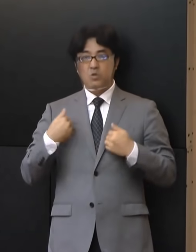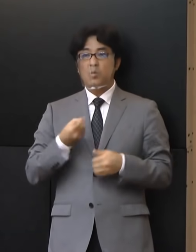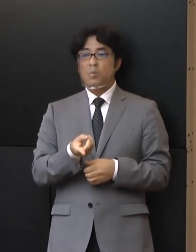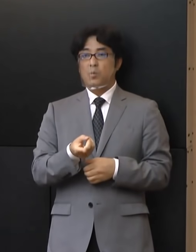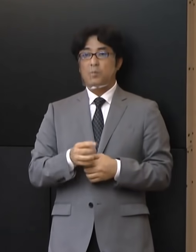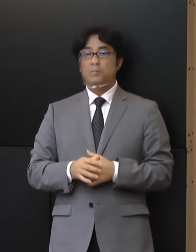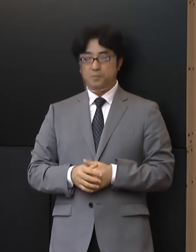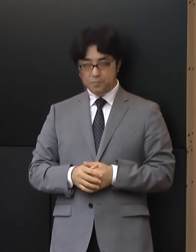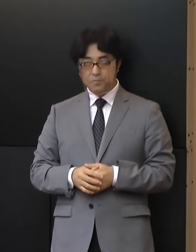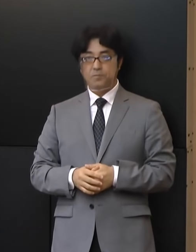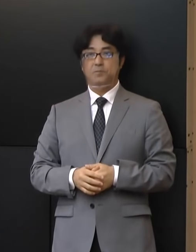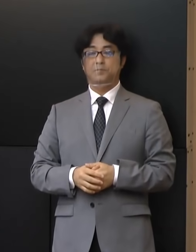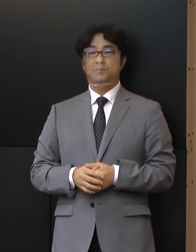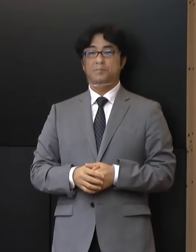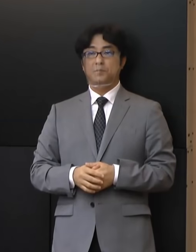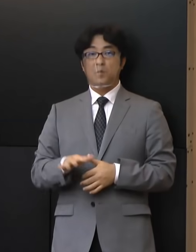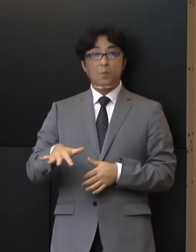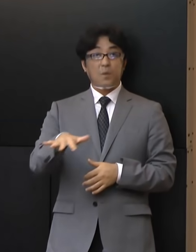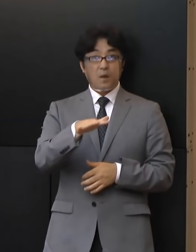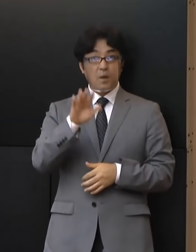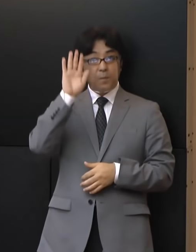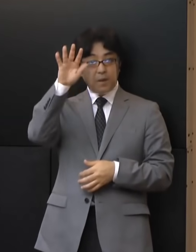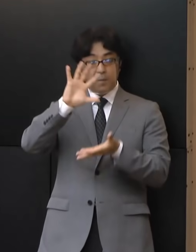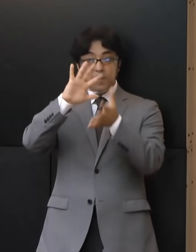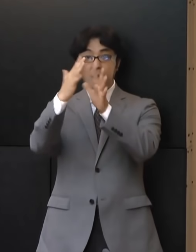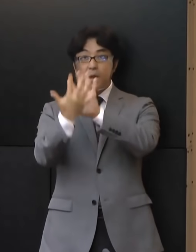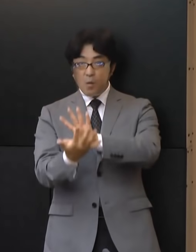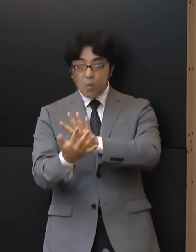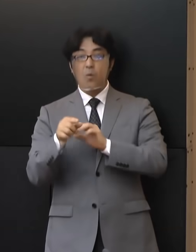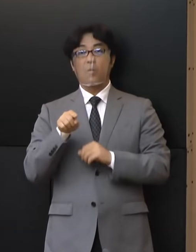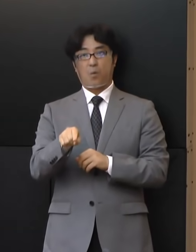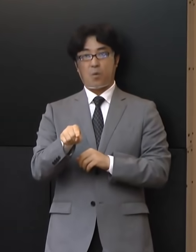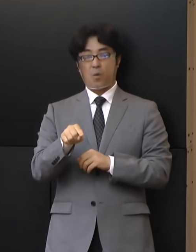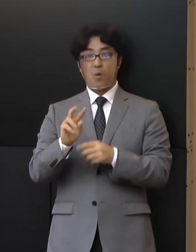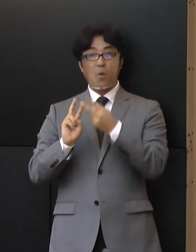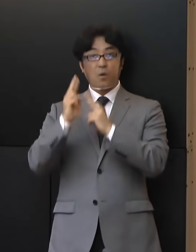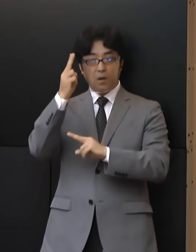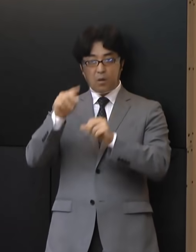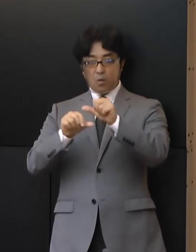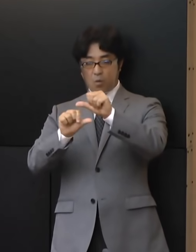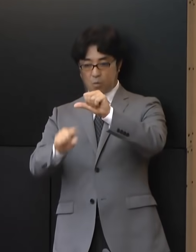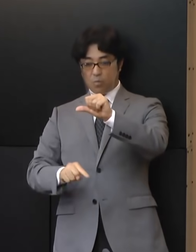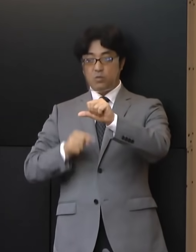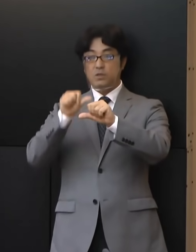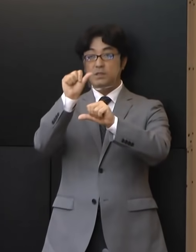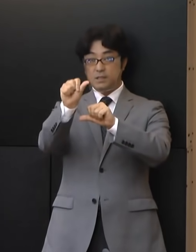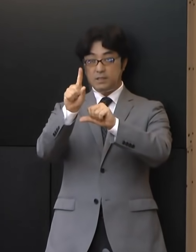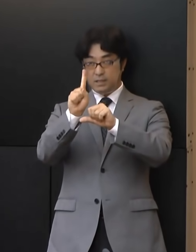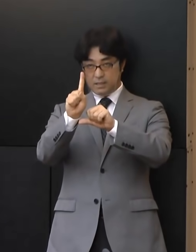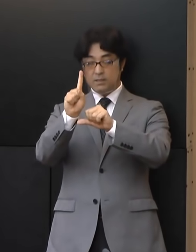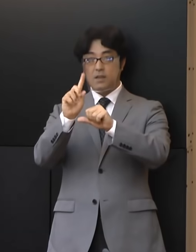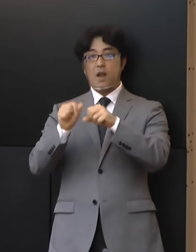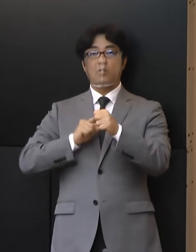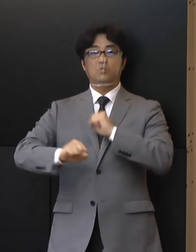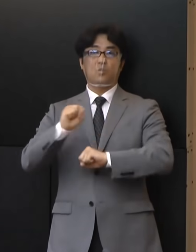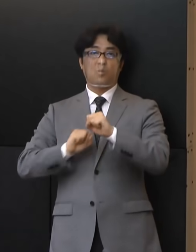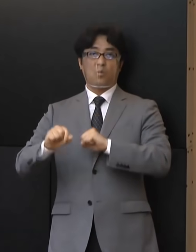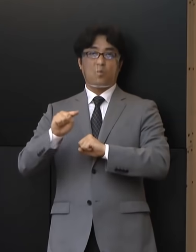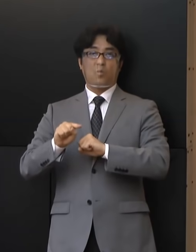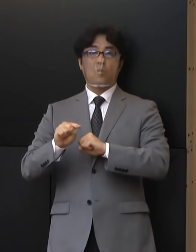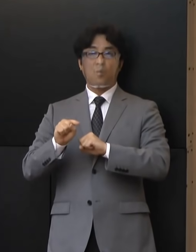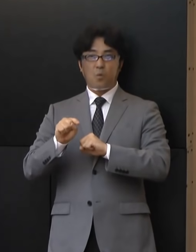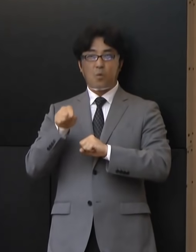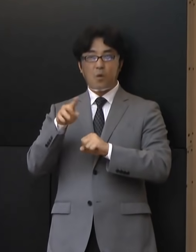。みんなで未来を変えよう、沖縄5分の1アクションを合言葉に、感染拡大を抑えつ